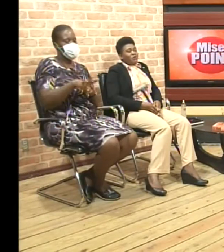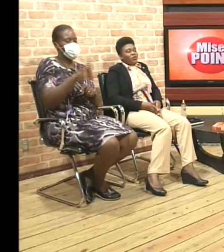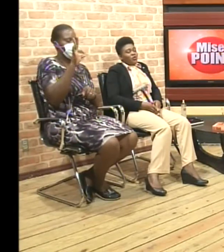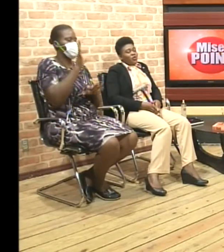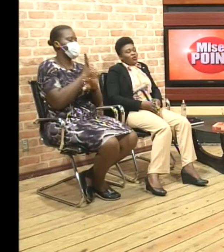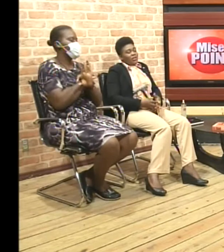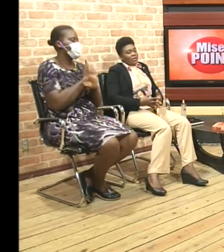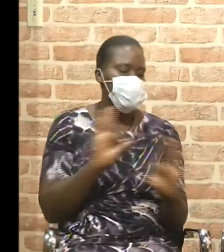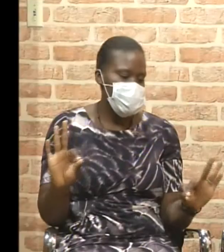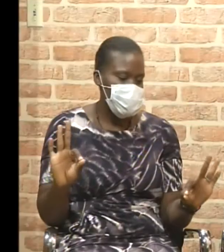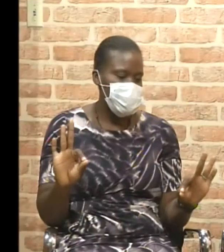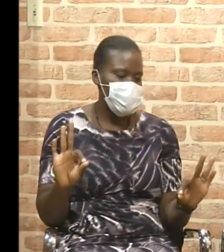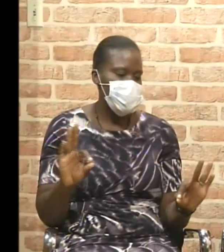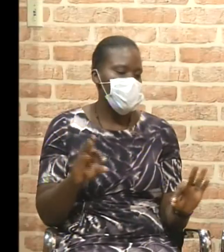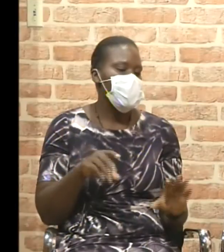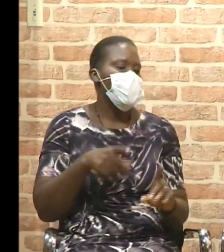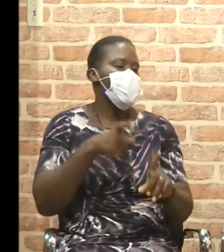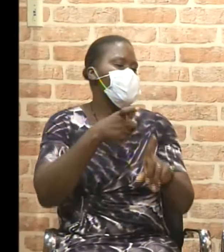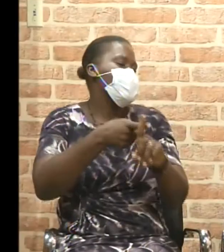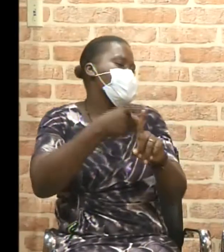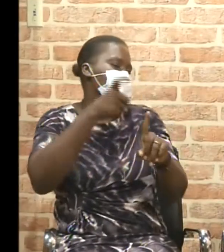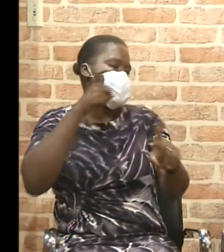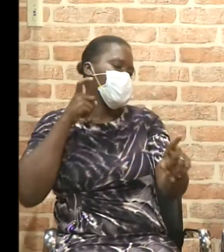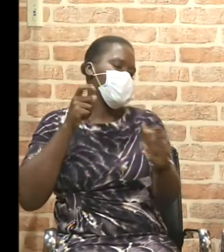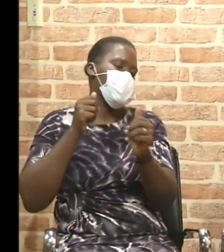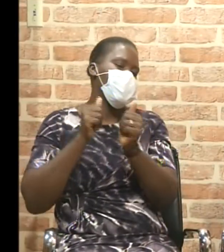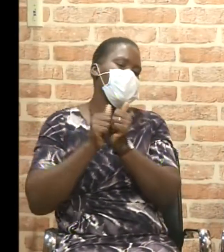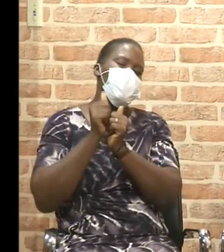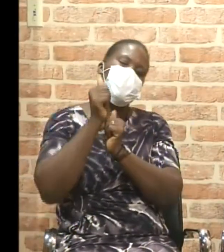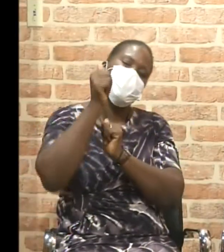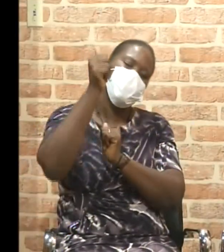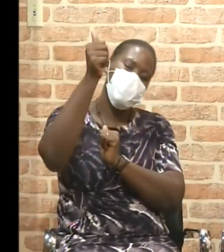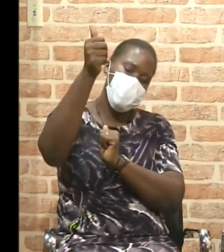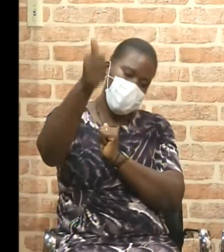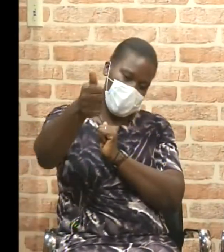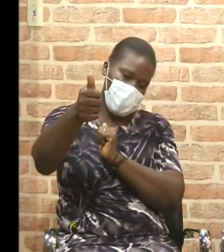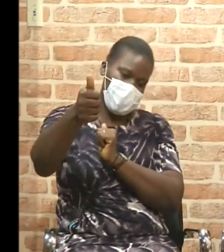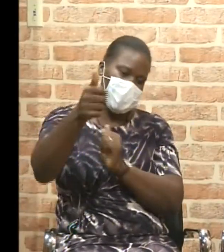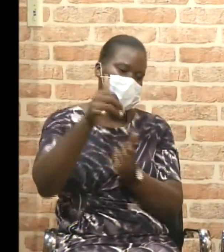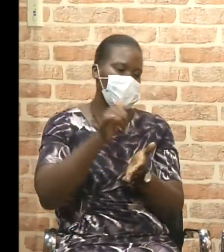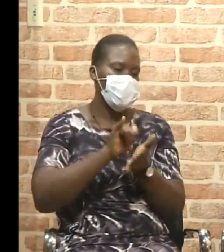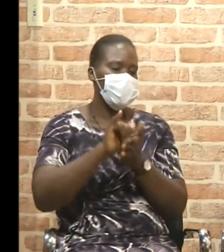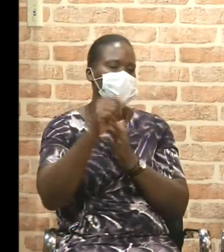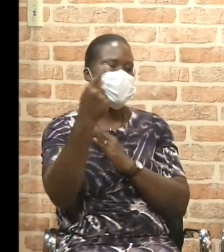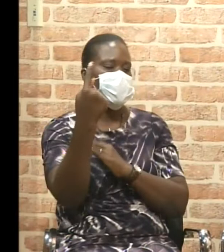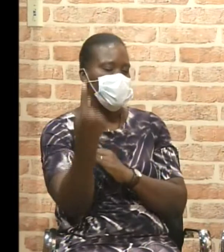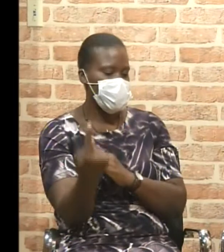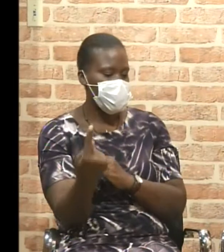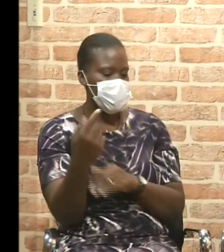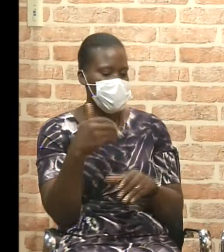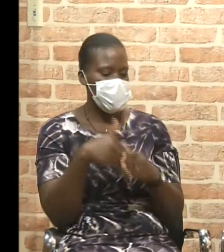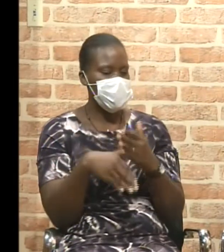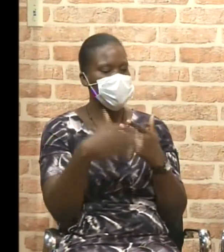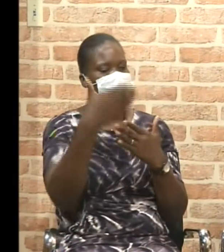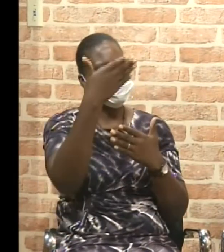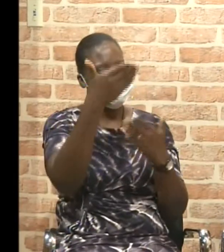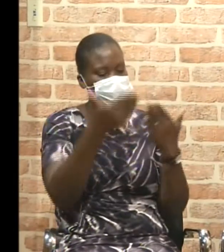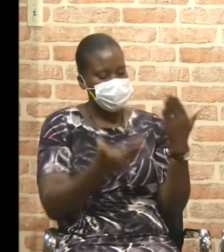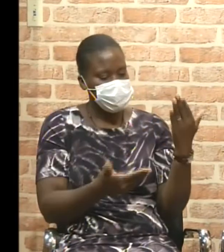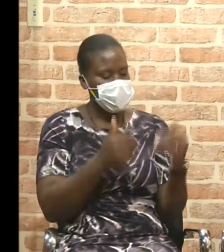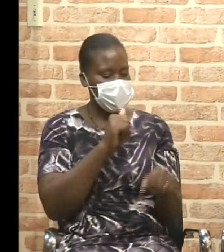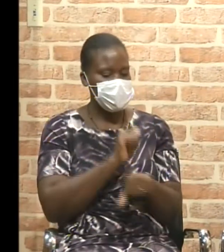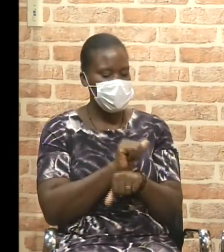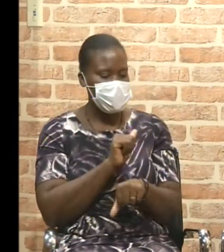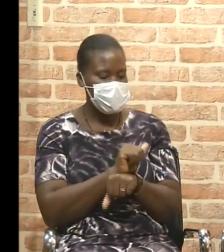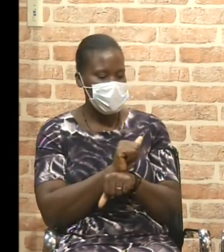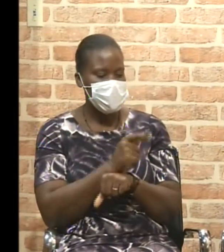bien bonjour, yo sorti très très loin et c'est une aspect que nous-mêmes nous à travail sur lui.